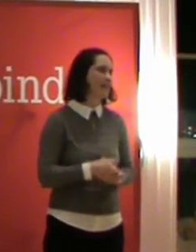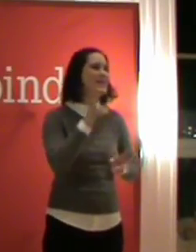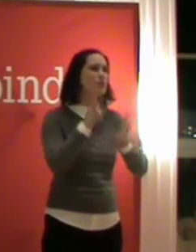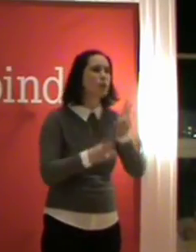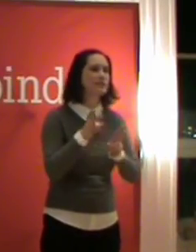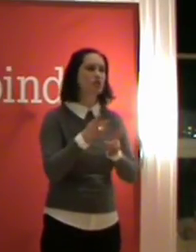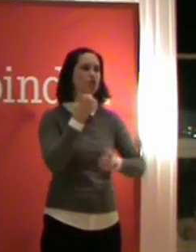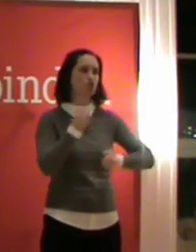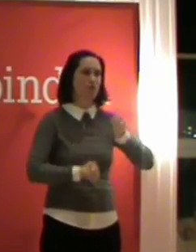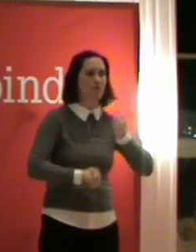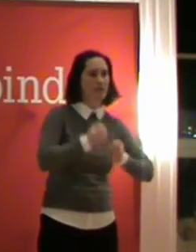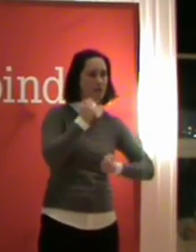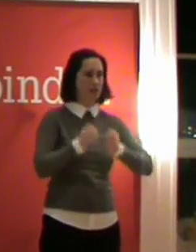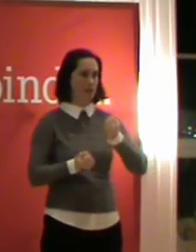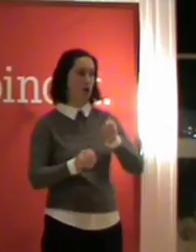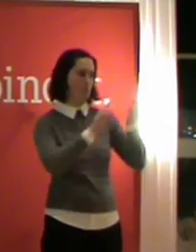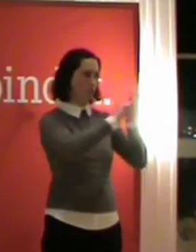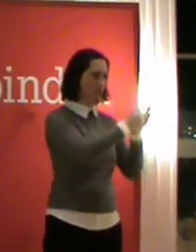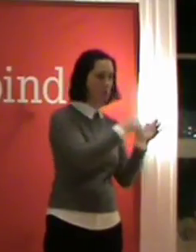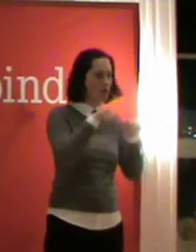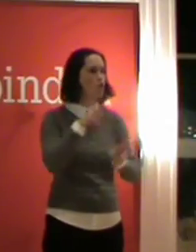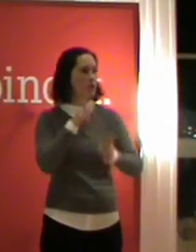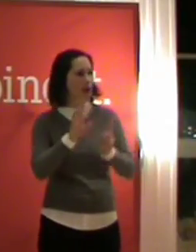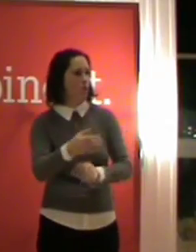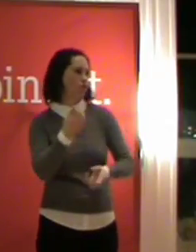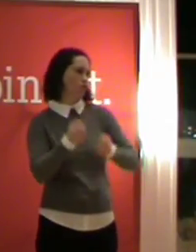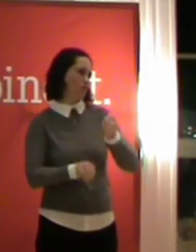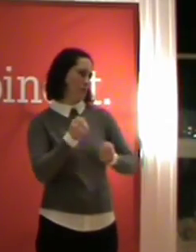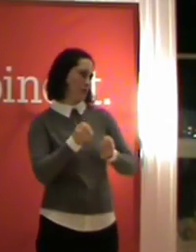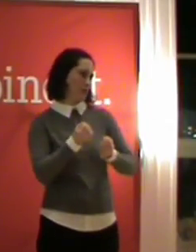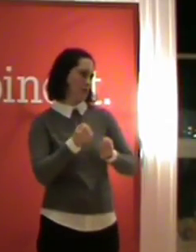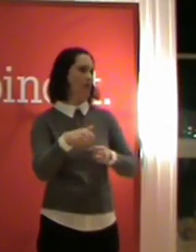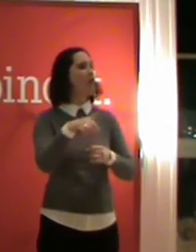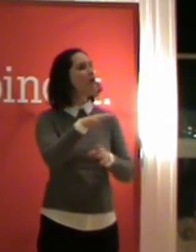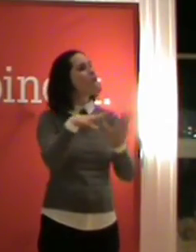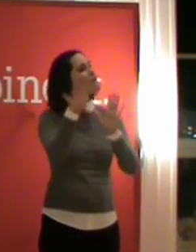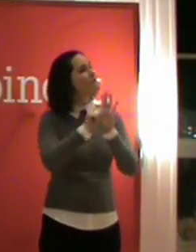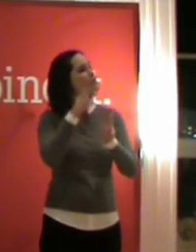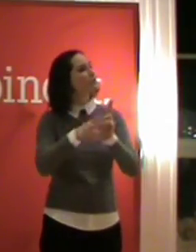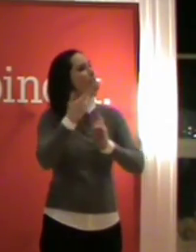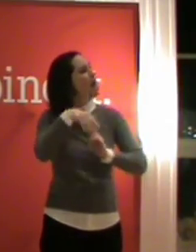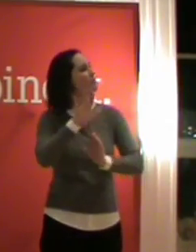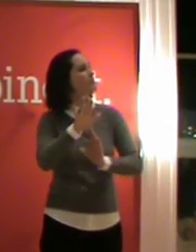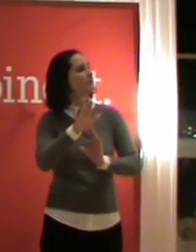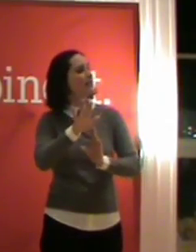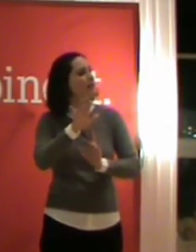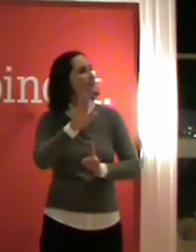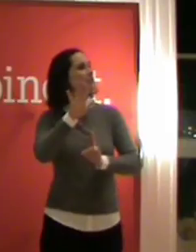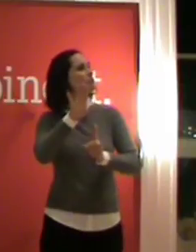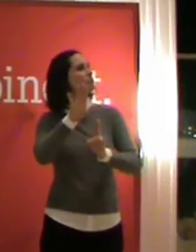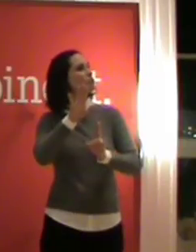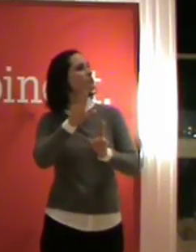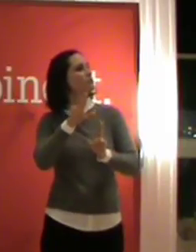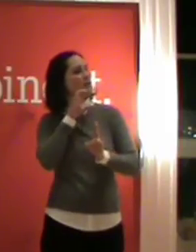Frage. Wir haben ja nicht die politische Frage dem Verfassungsgericht vorgelegt. Dafür ist es nicht zuständig. Dafür ist dieses Haus zuständig.